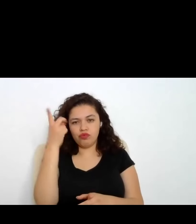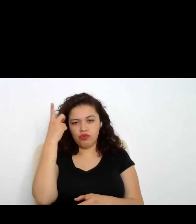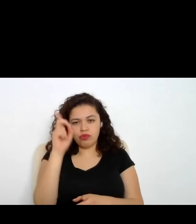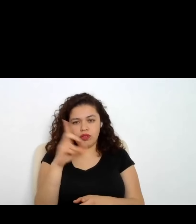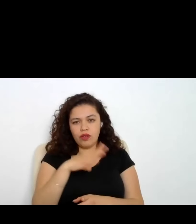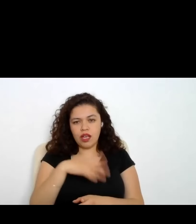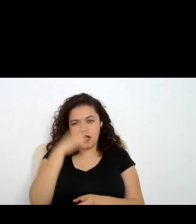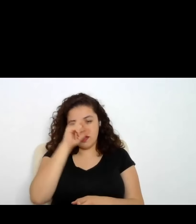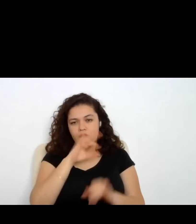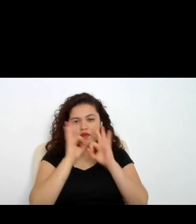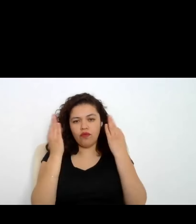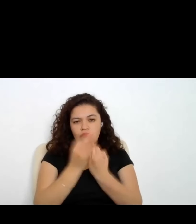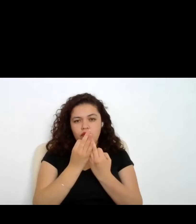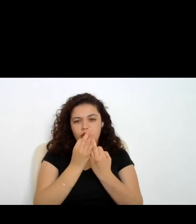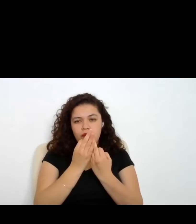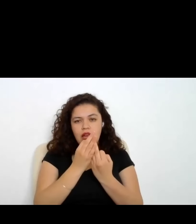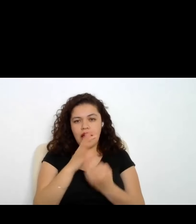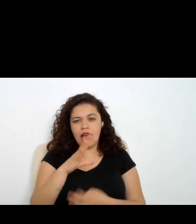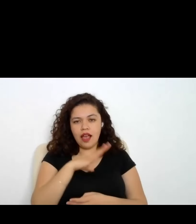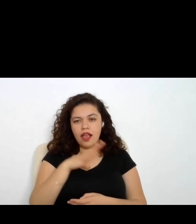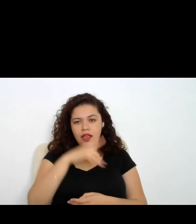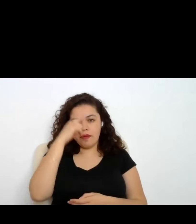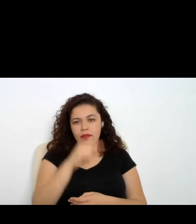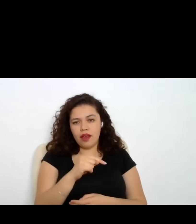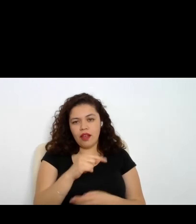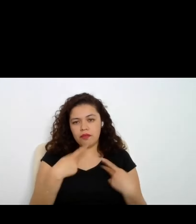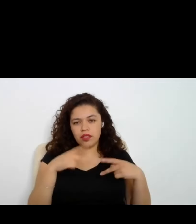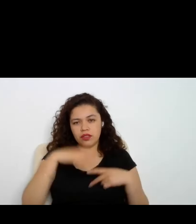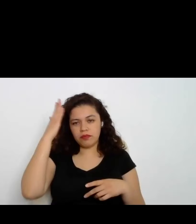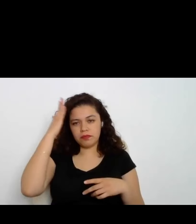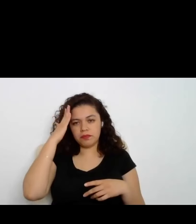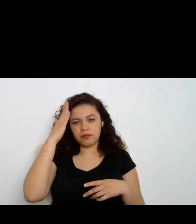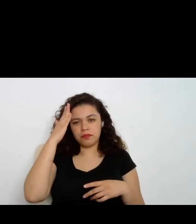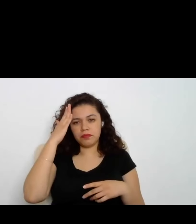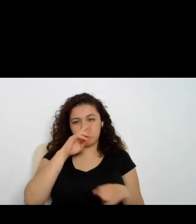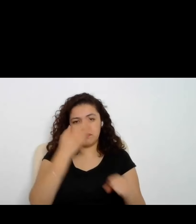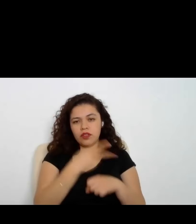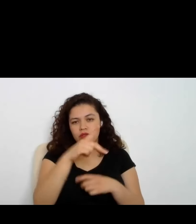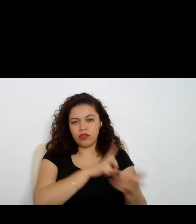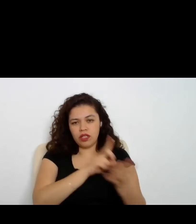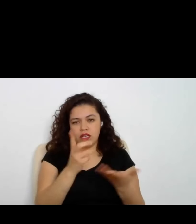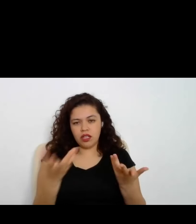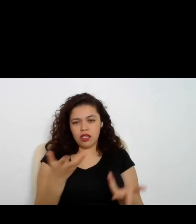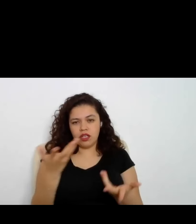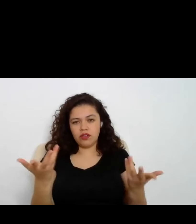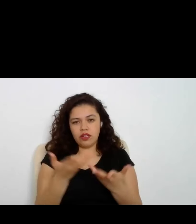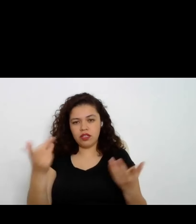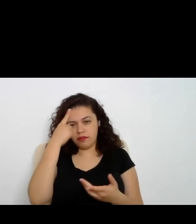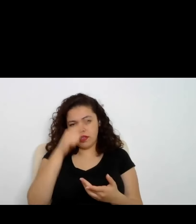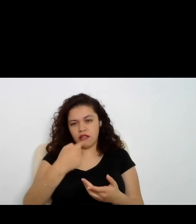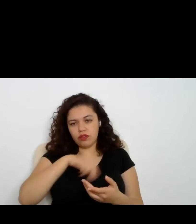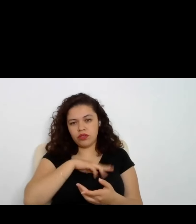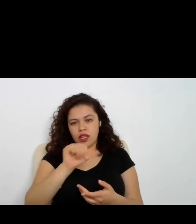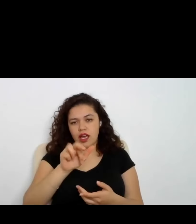los mecanismos que tiene habilitados para que los titulares ejerzan sus derechos, que son los derechos ARCO que comentábamos,